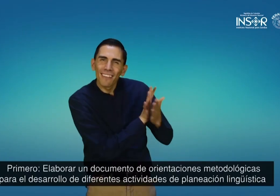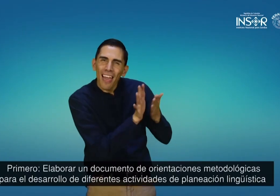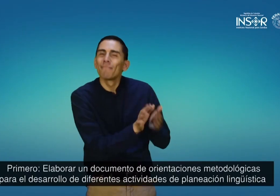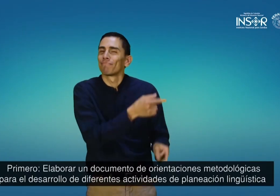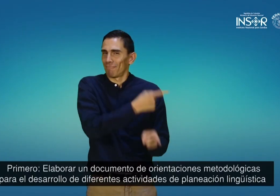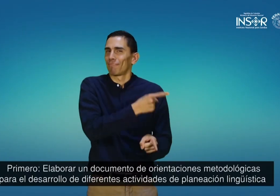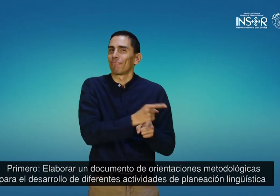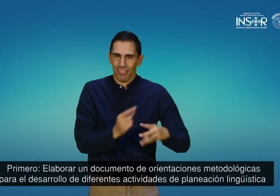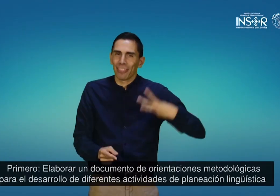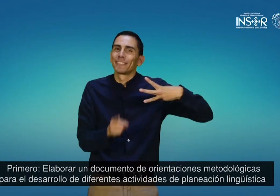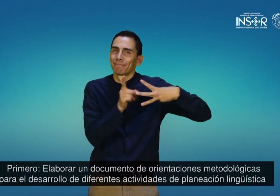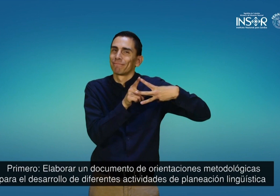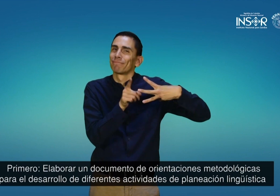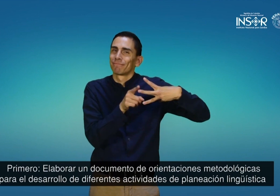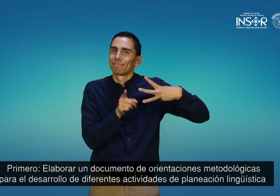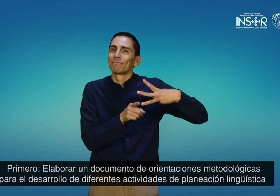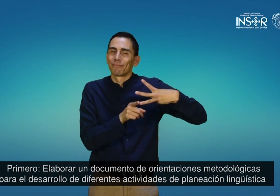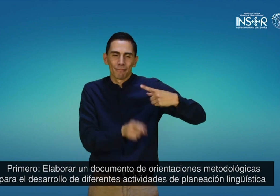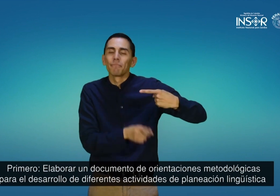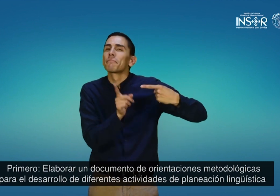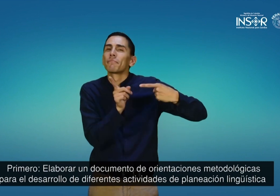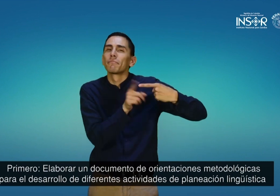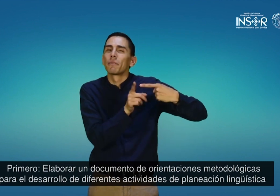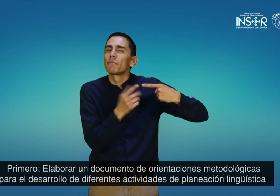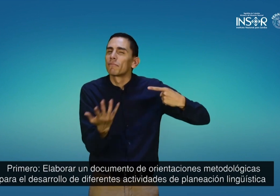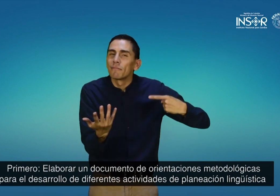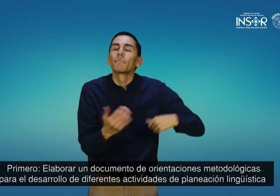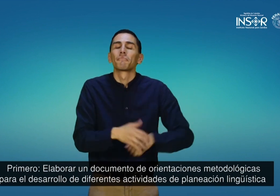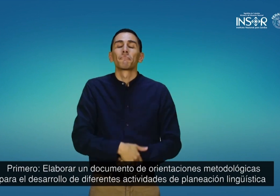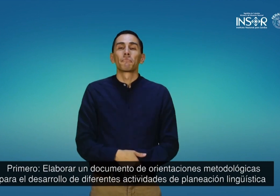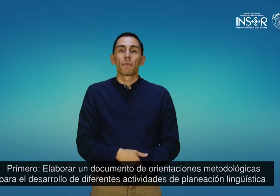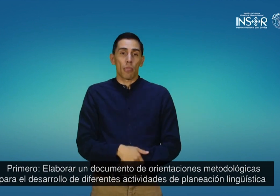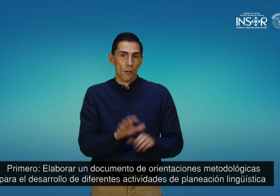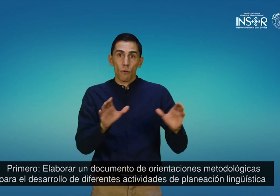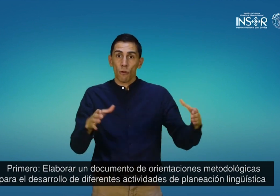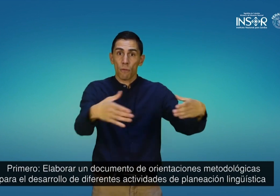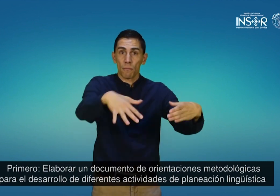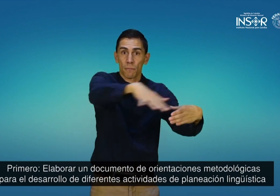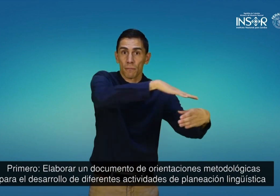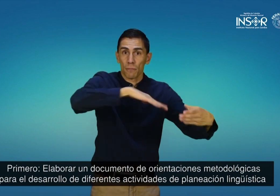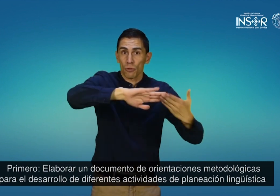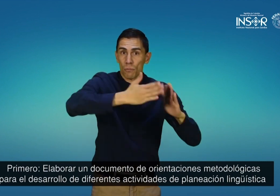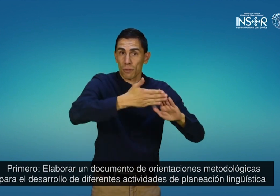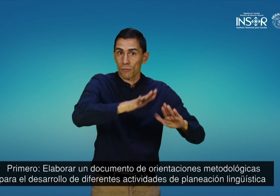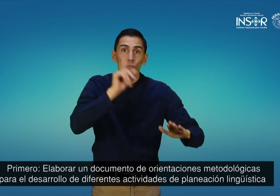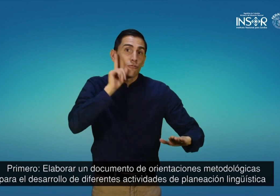Primero, elaborar un documento de orientaciones metodológicas para el desarrollo de diferentes